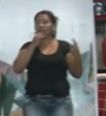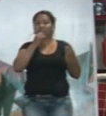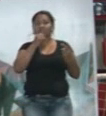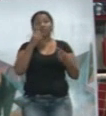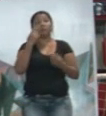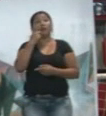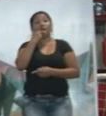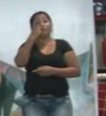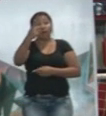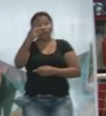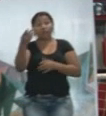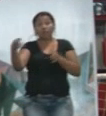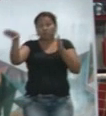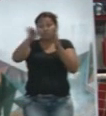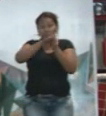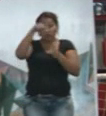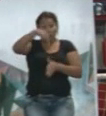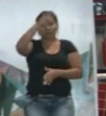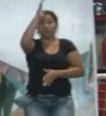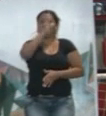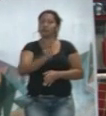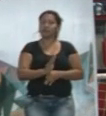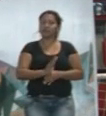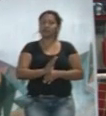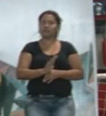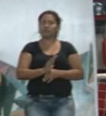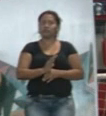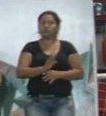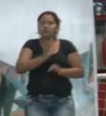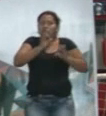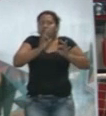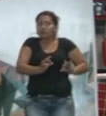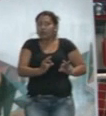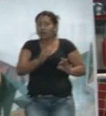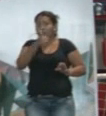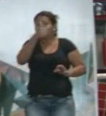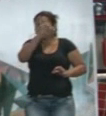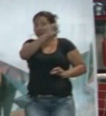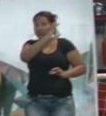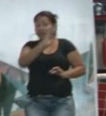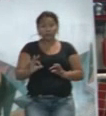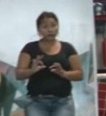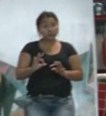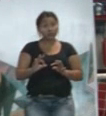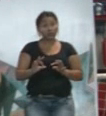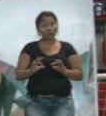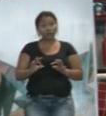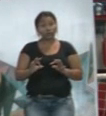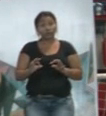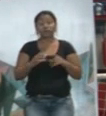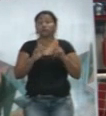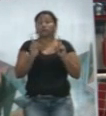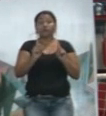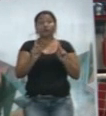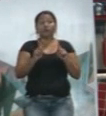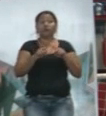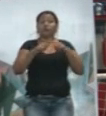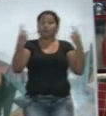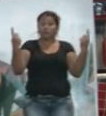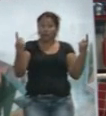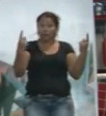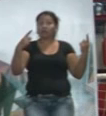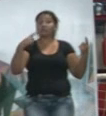Brasil. Ainda não é confirmado totalmente, 100%. Tem muito boataria, tá certo? Mas não se preocupe